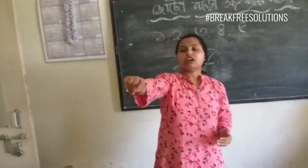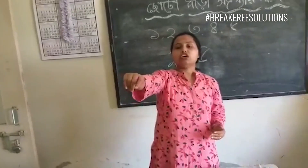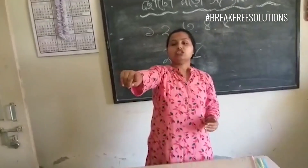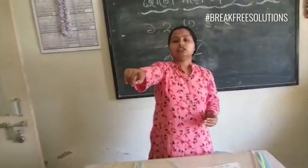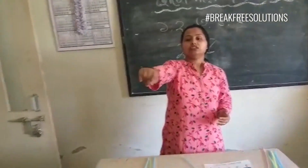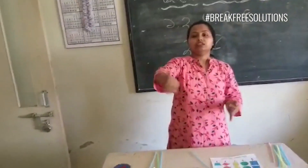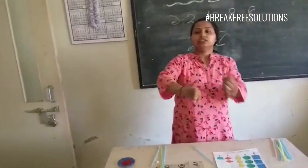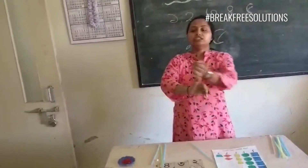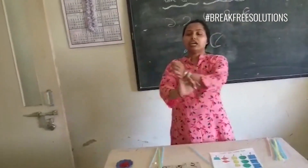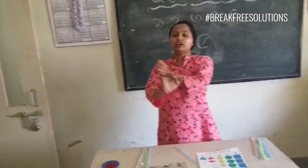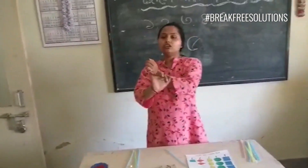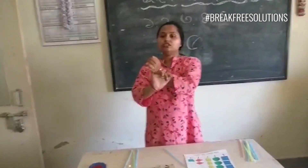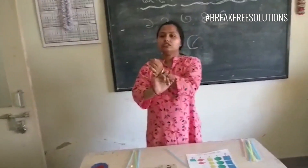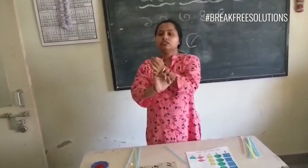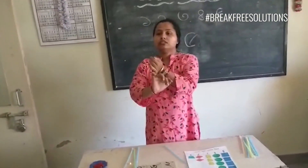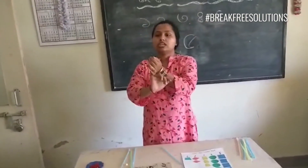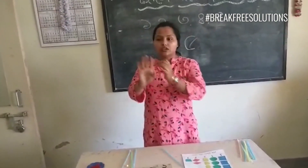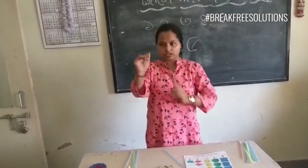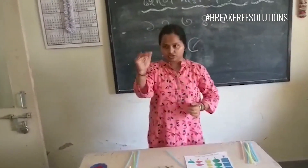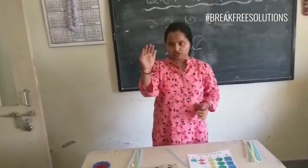সাগর সাগর সাগর এসো,